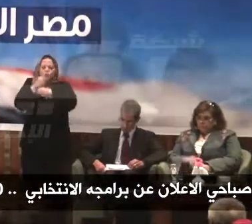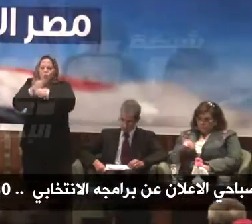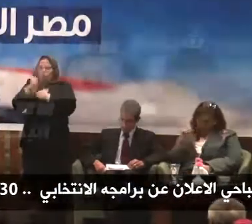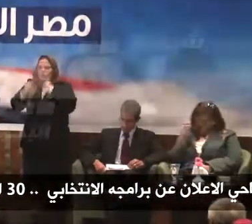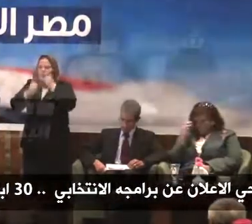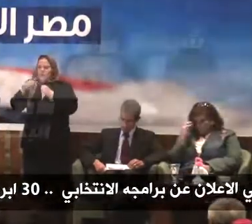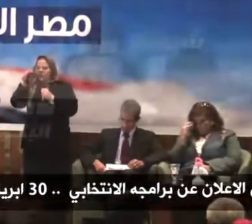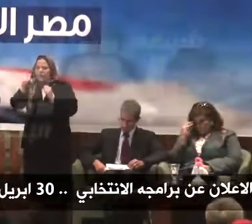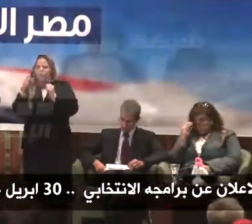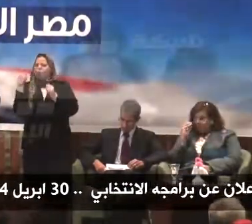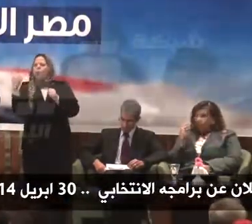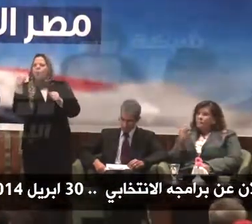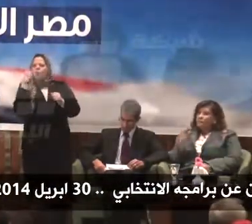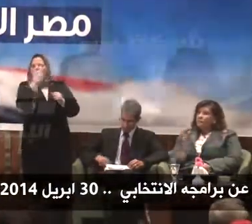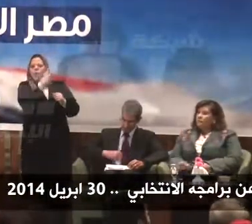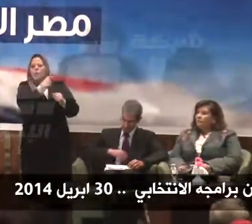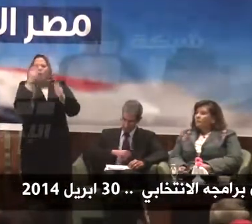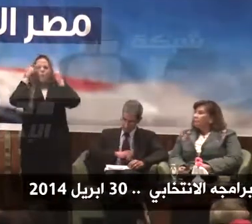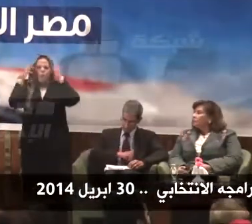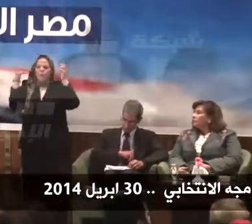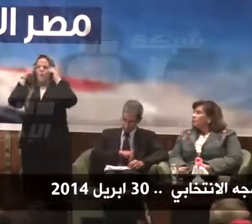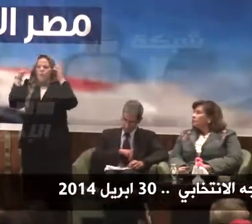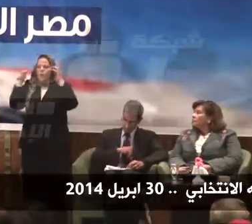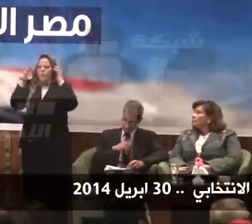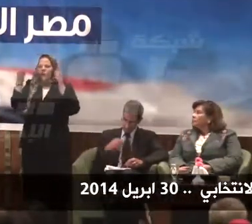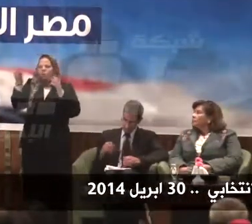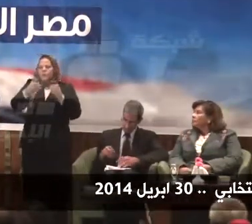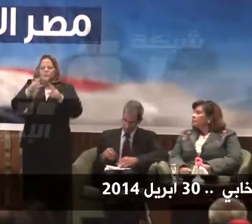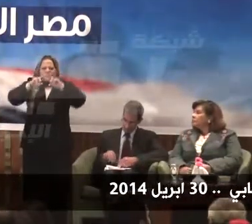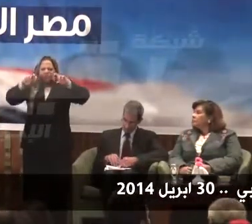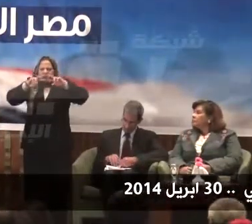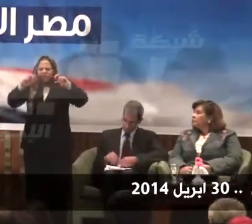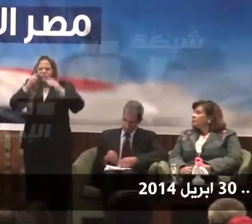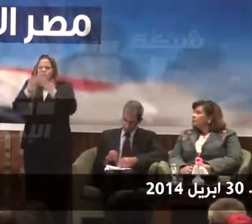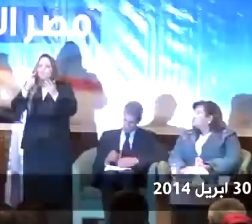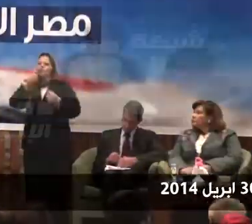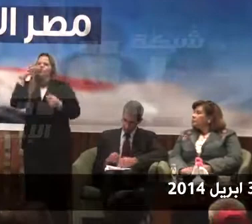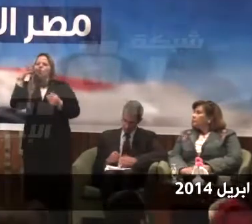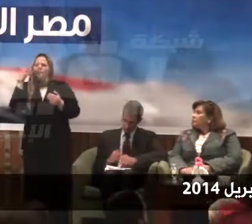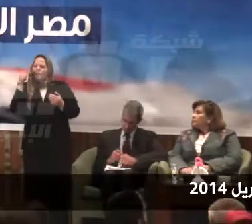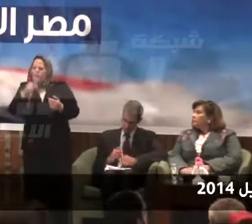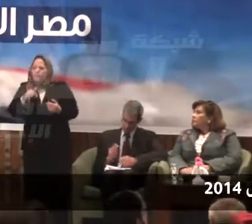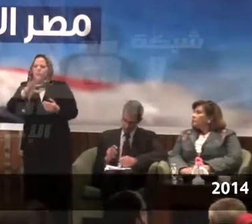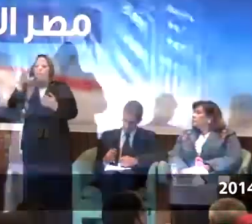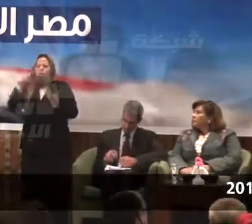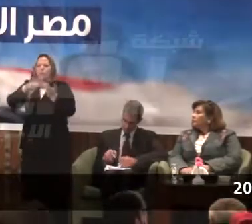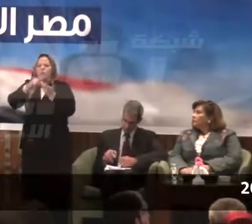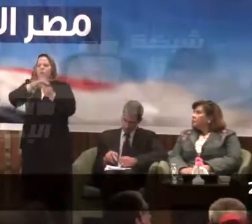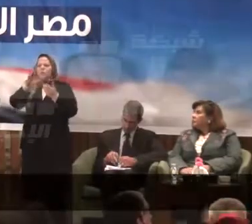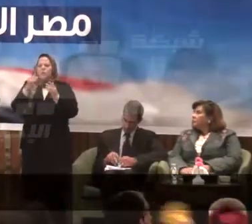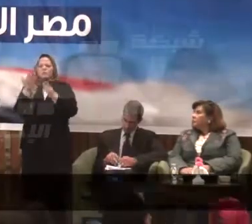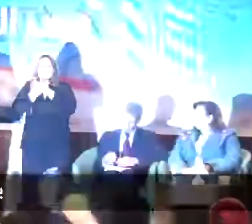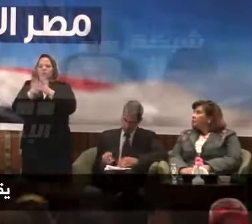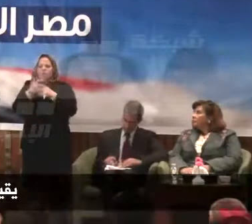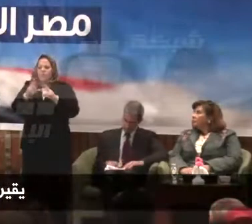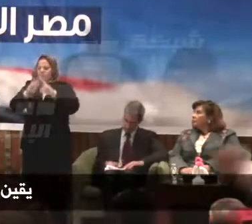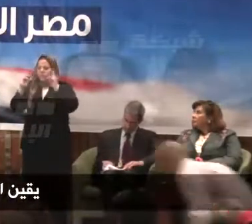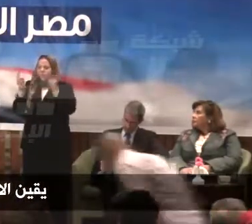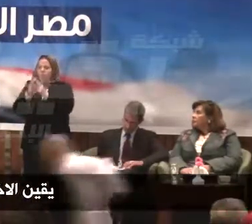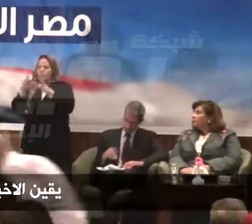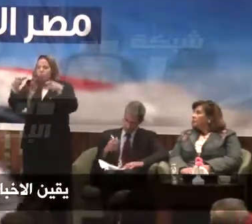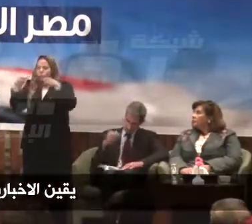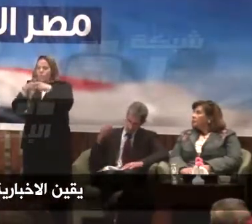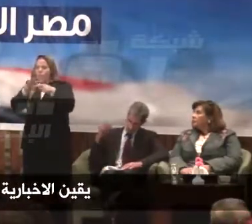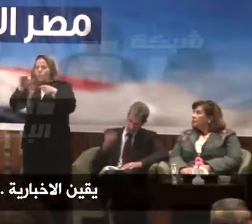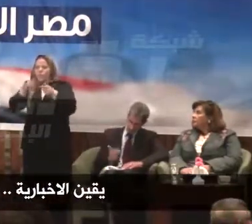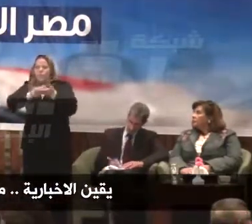فيه من الخبراء والباحثين والشباب، لأن قوام هذه الحملة